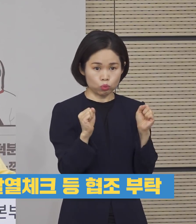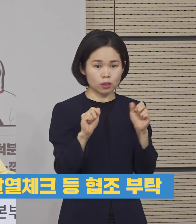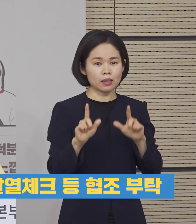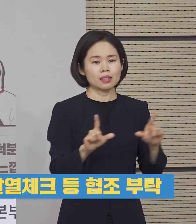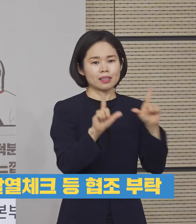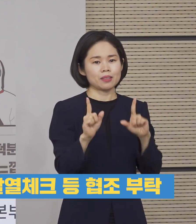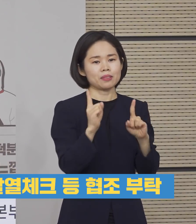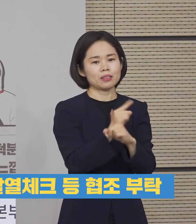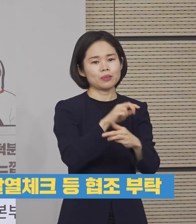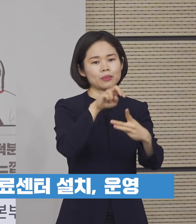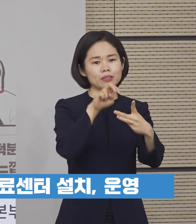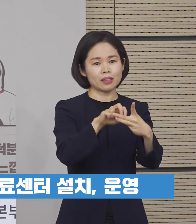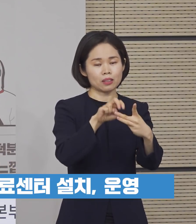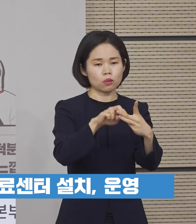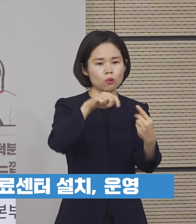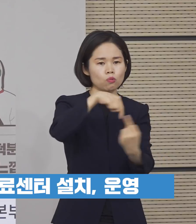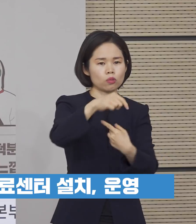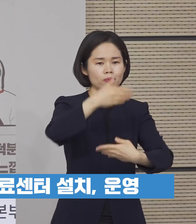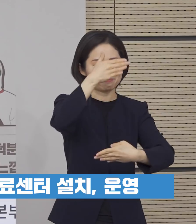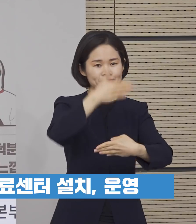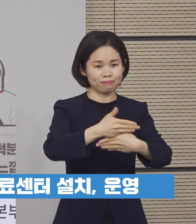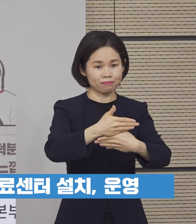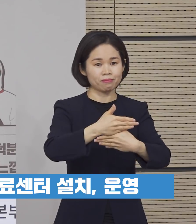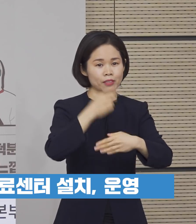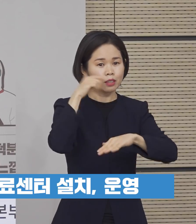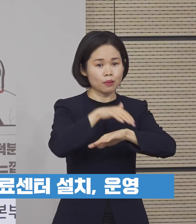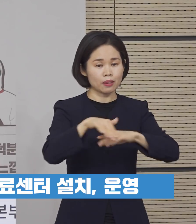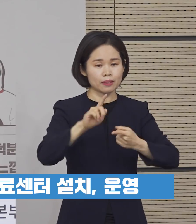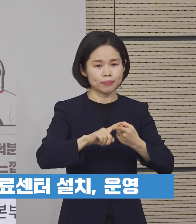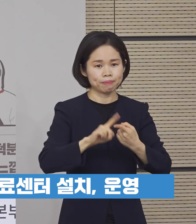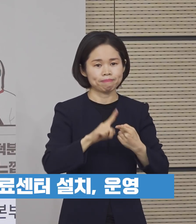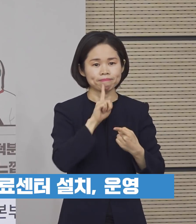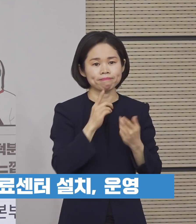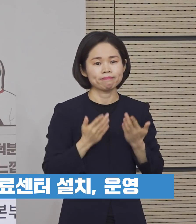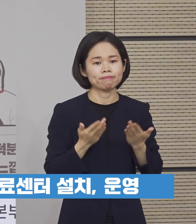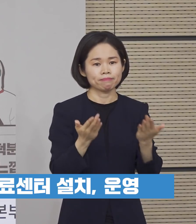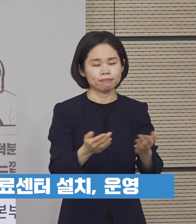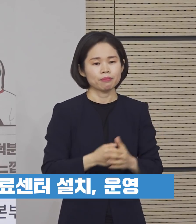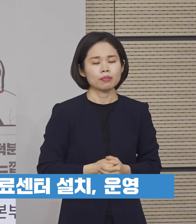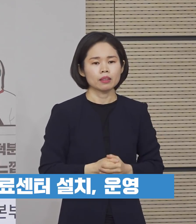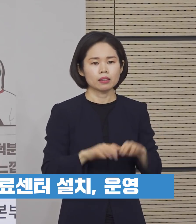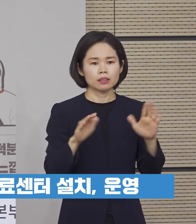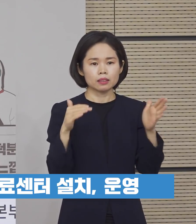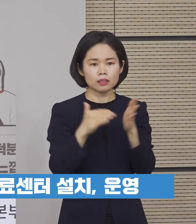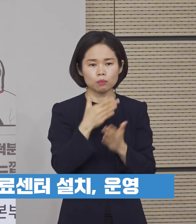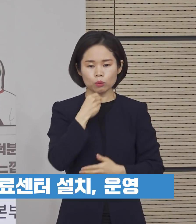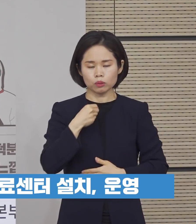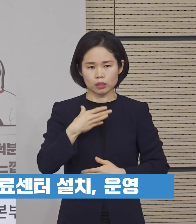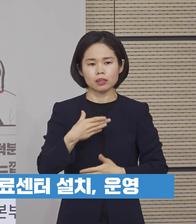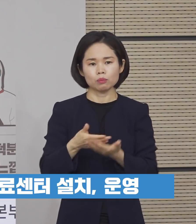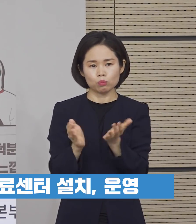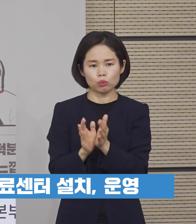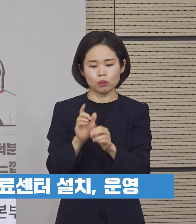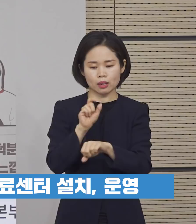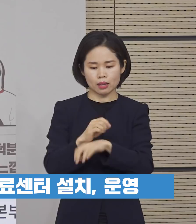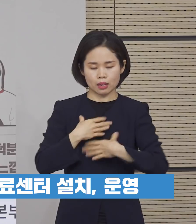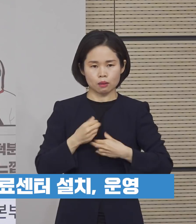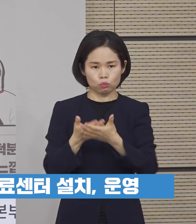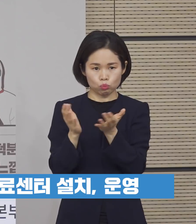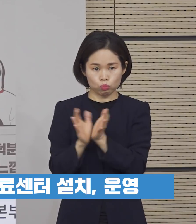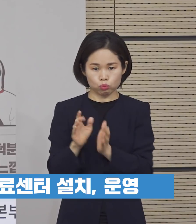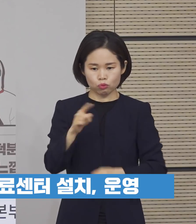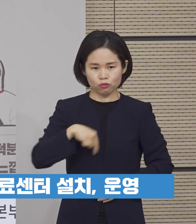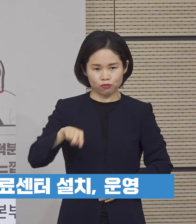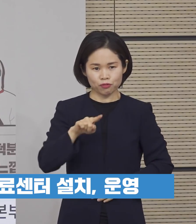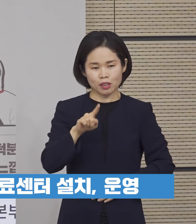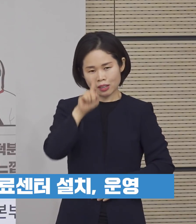다음으로 대구 경북 지역의 생활치료센터 운영 종료 계획에 대하여 말씀드리겠습니다. 그동안